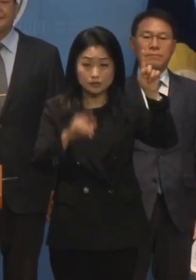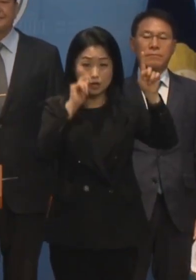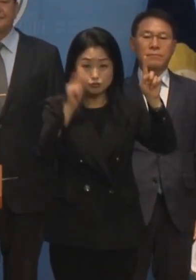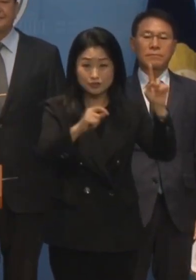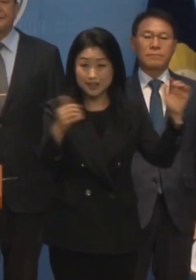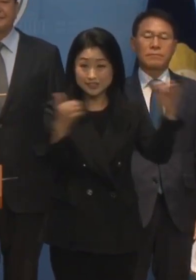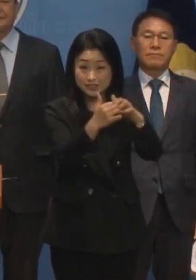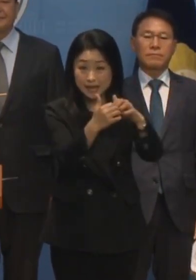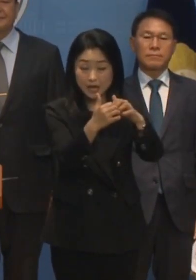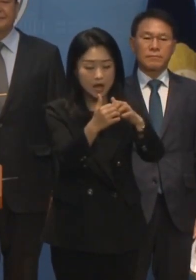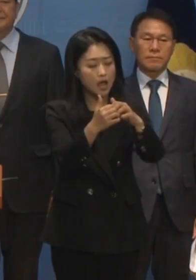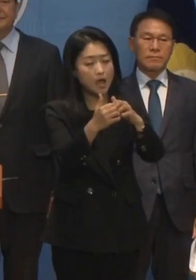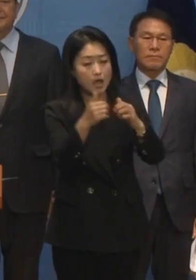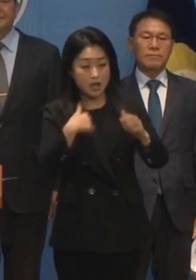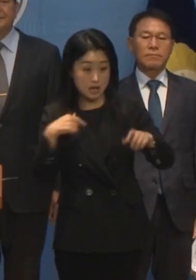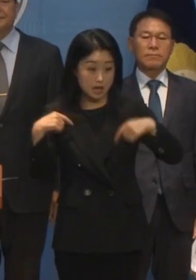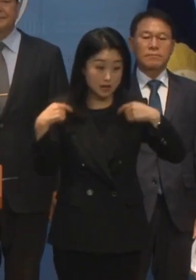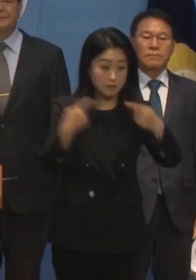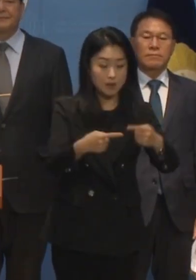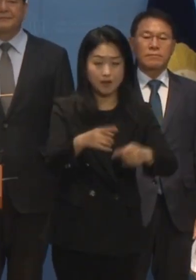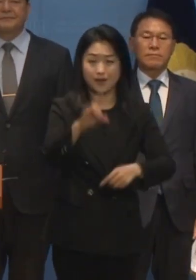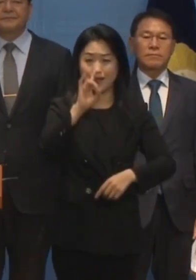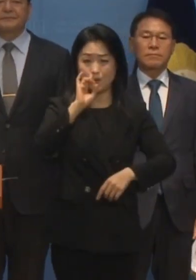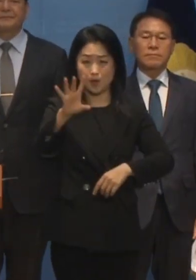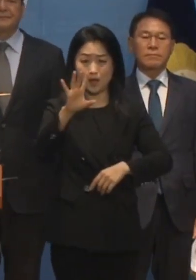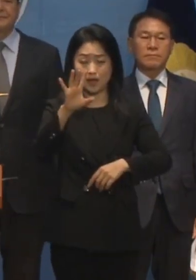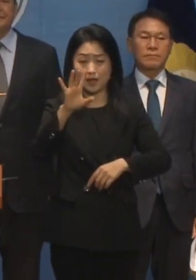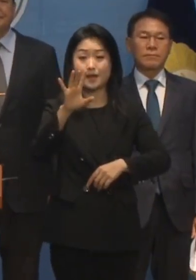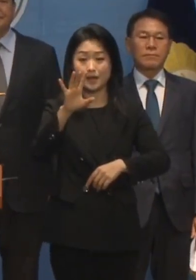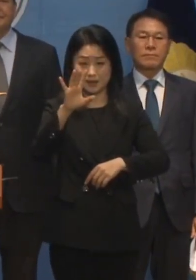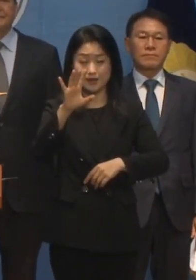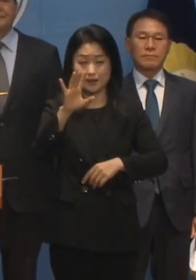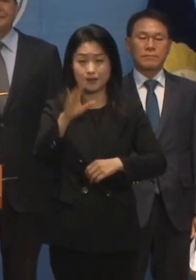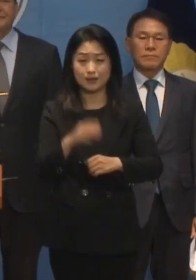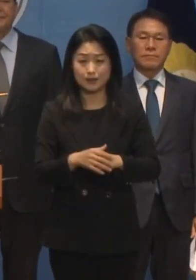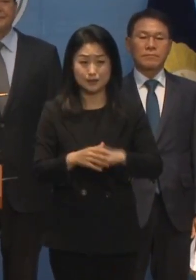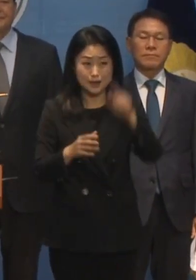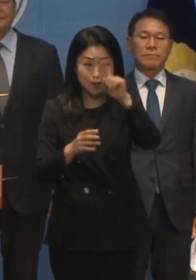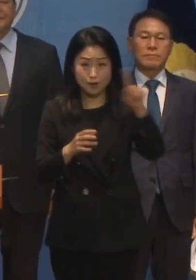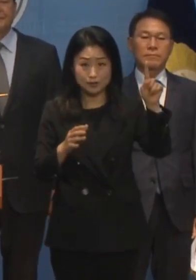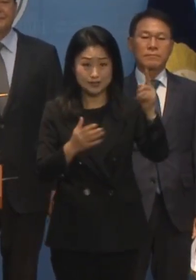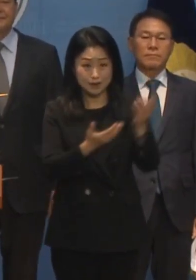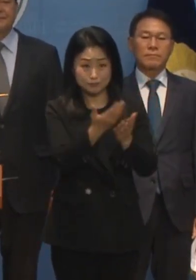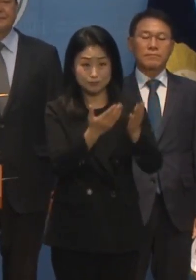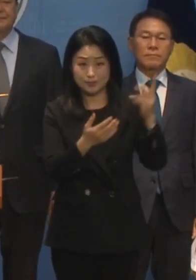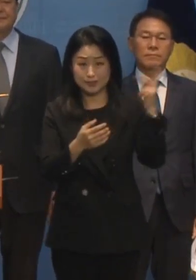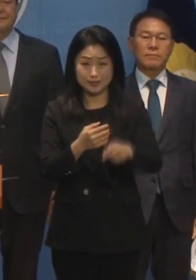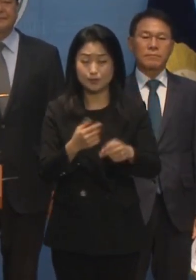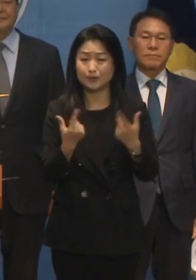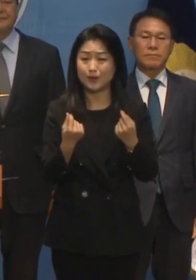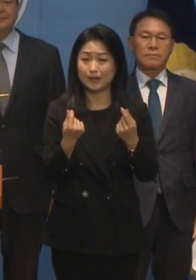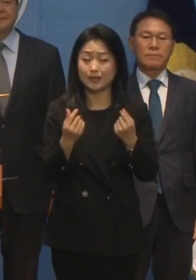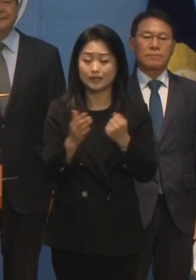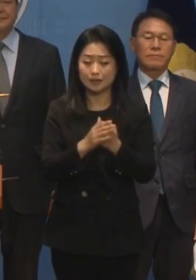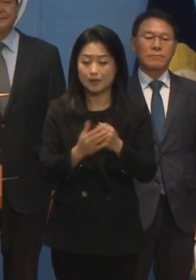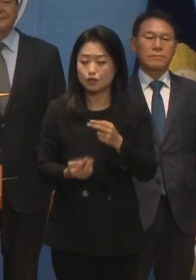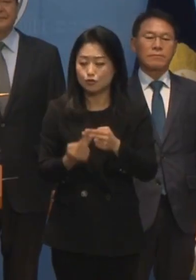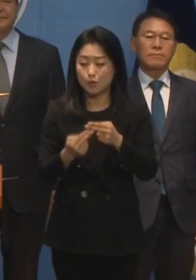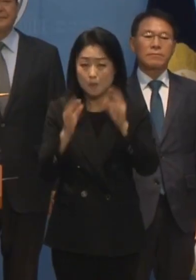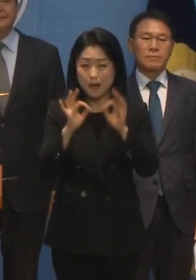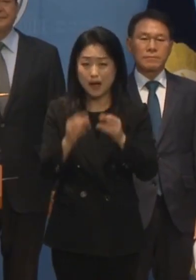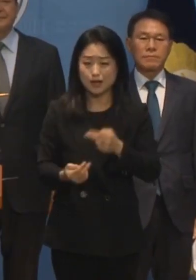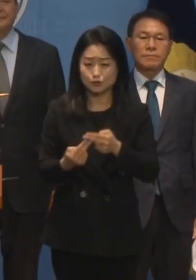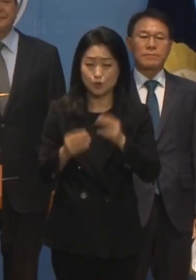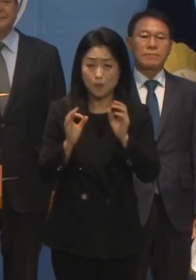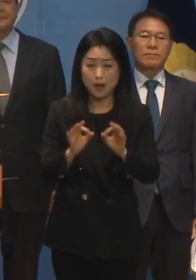담그는 것은 사실상 대러시아 관계의 종식을 의미합니다. 조금만 더 두고 보자며